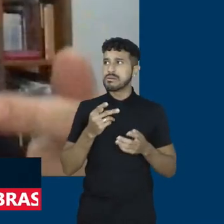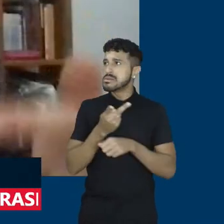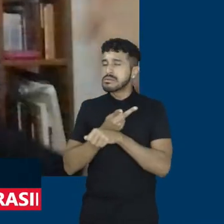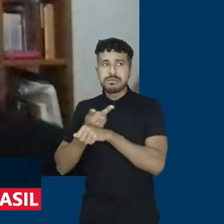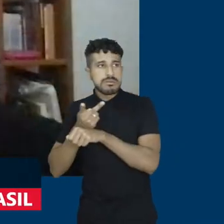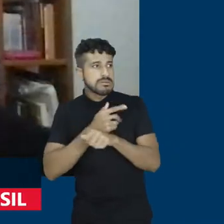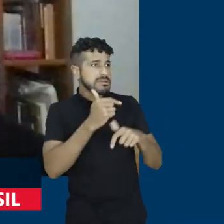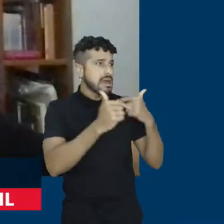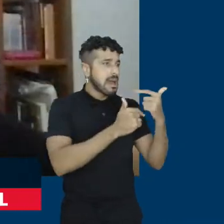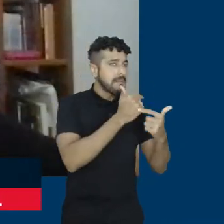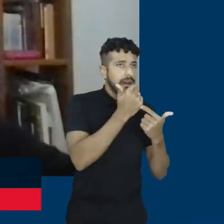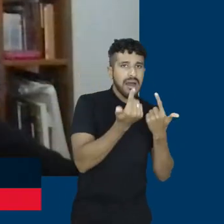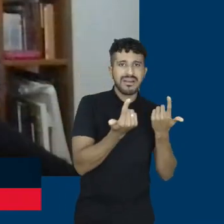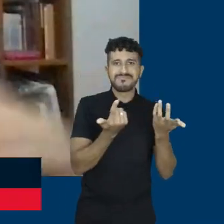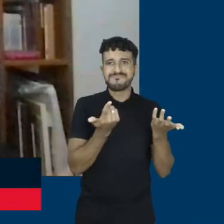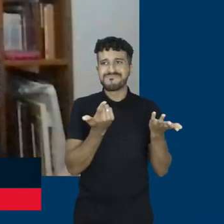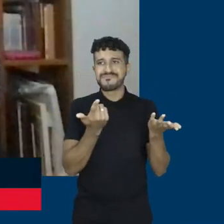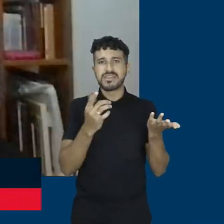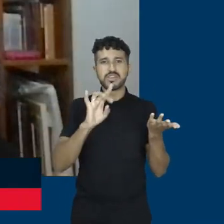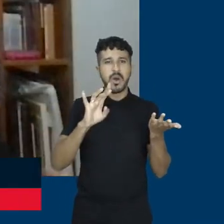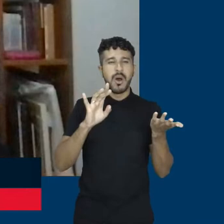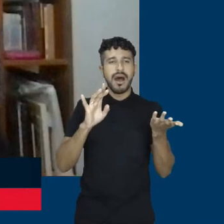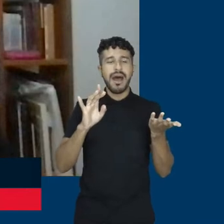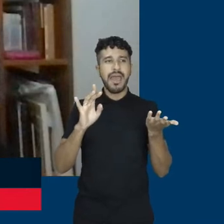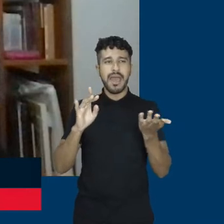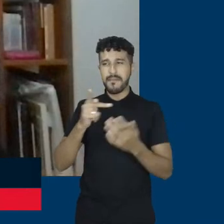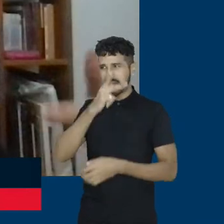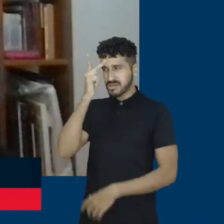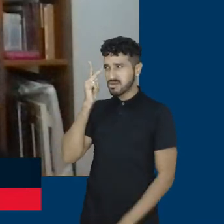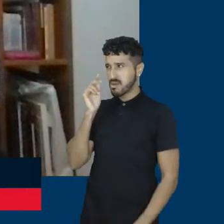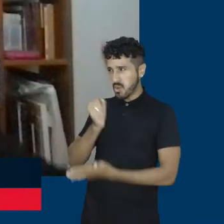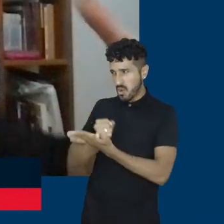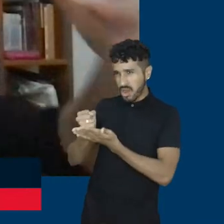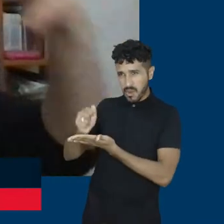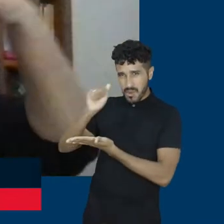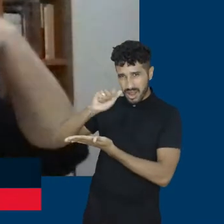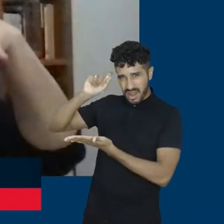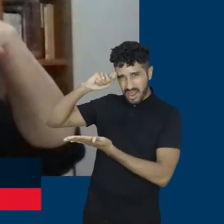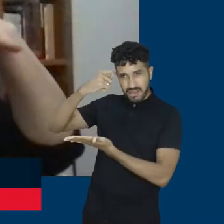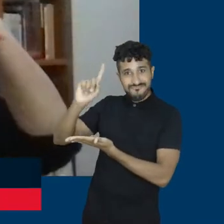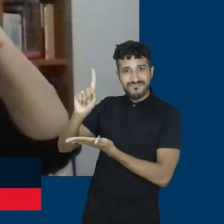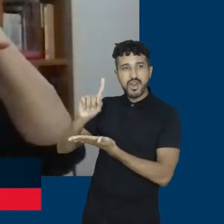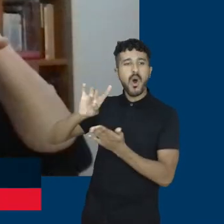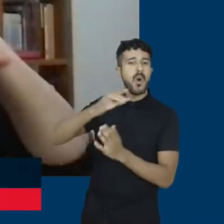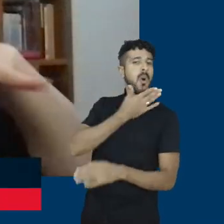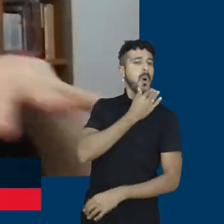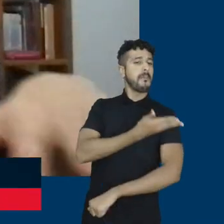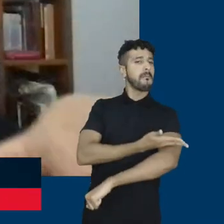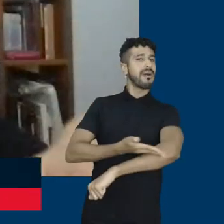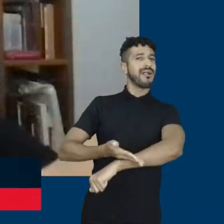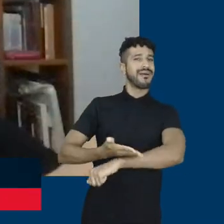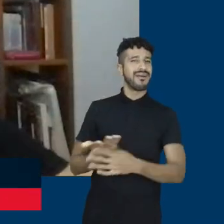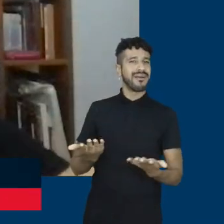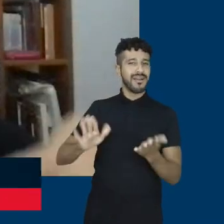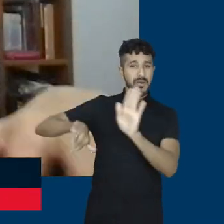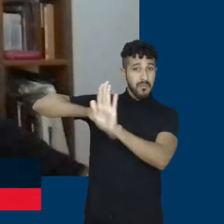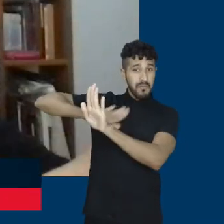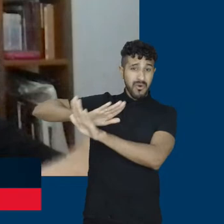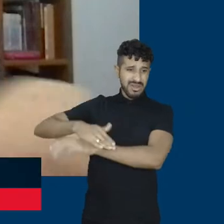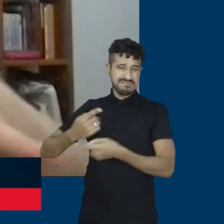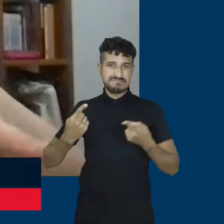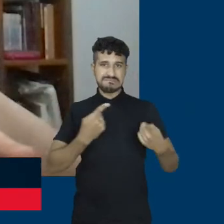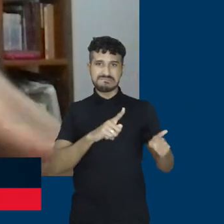nas mesmas condições, se prefere um homem branco do que uma mulher negra. Então, todo o racismo estrutural opera sobre